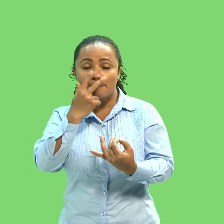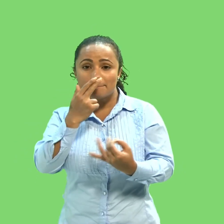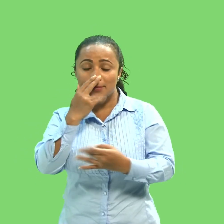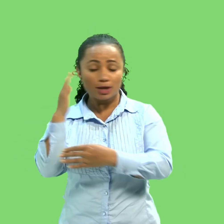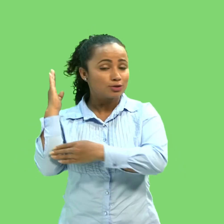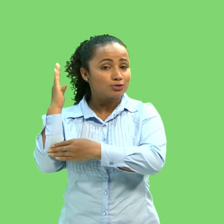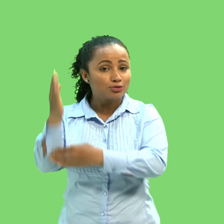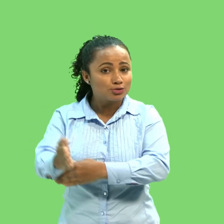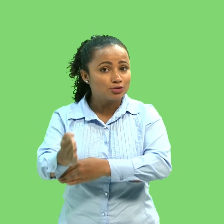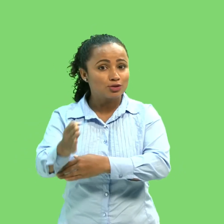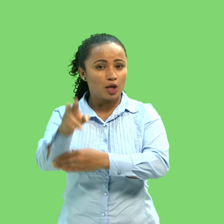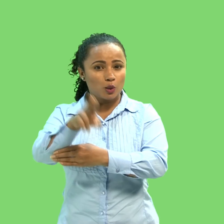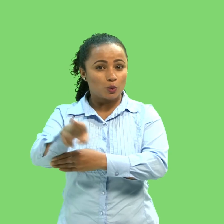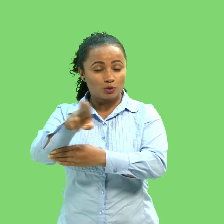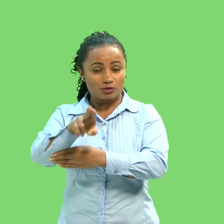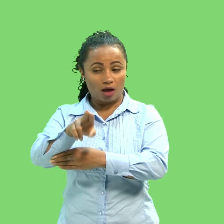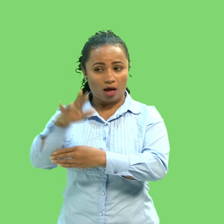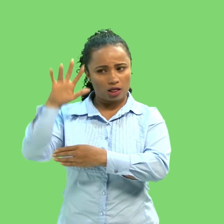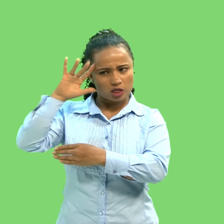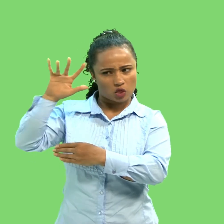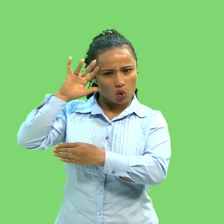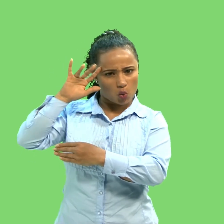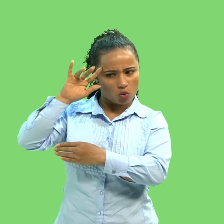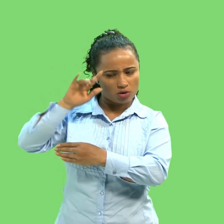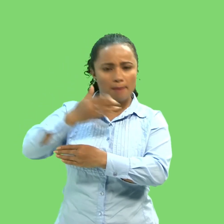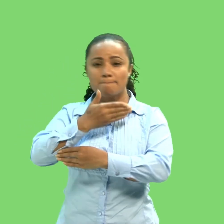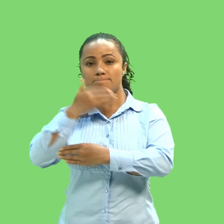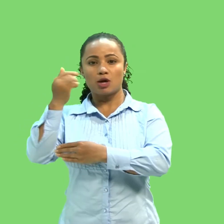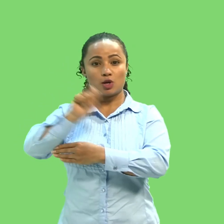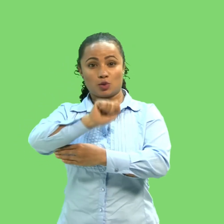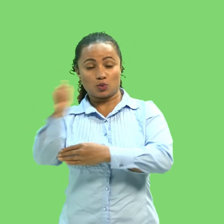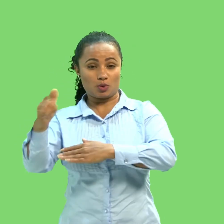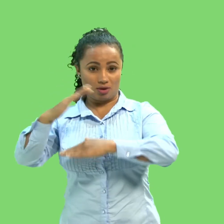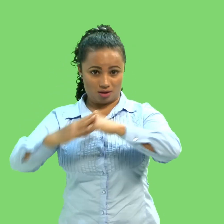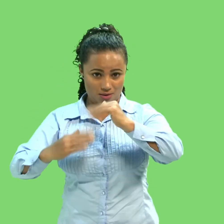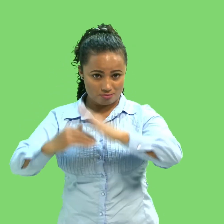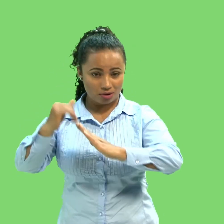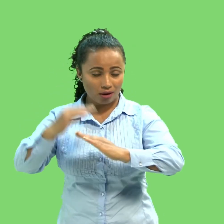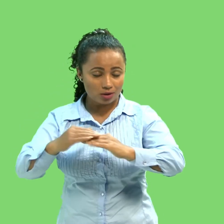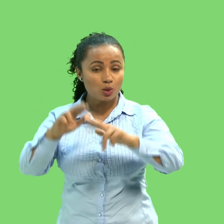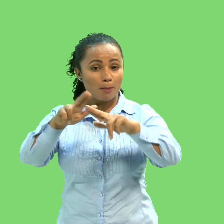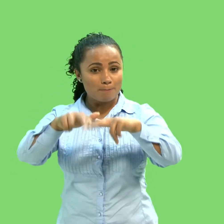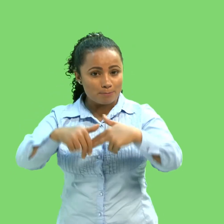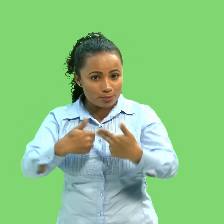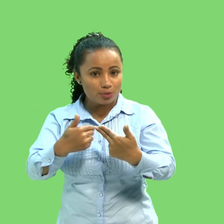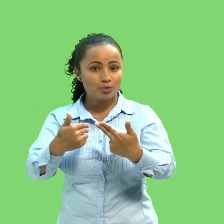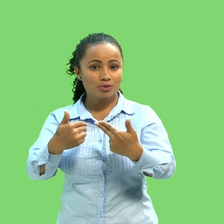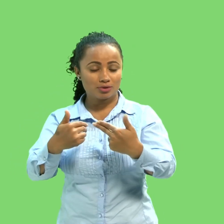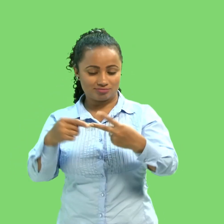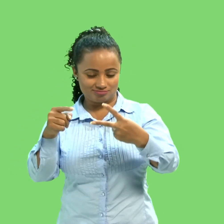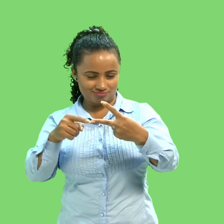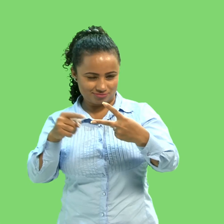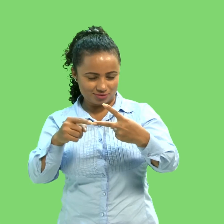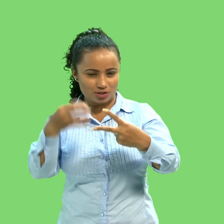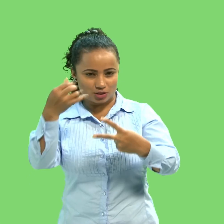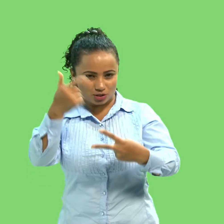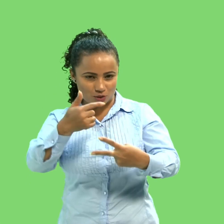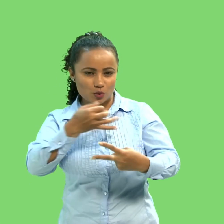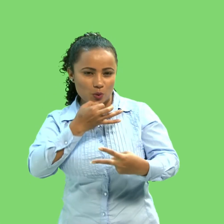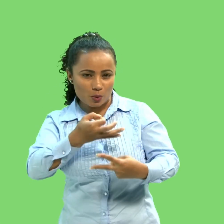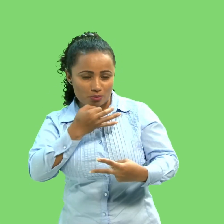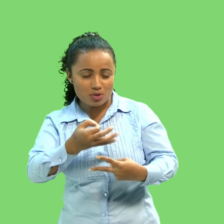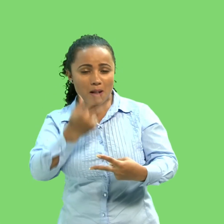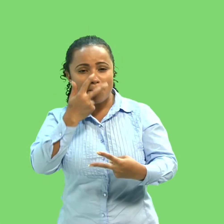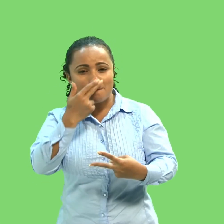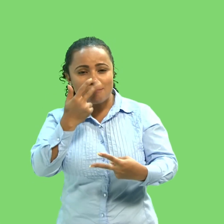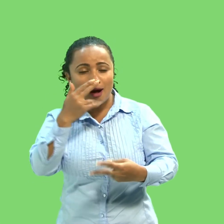imediata da teoria sobre a prática. Sendo assim, os posicionamentos desta segunda perspectiva